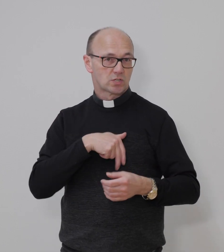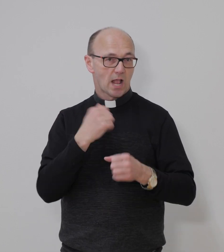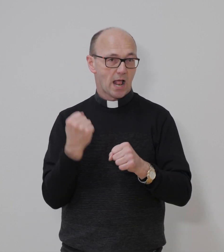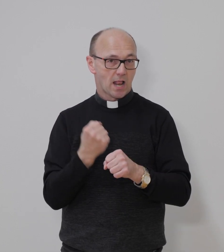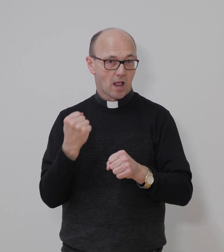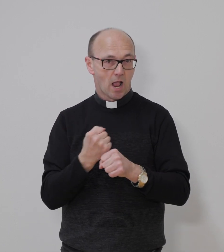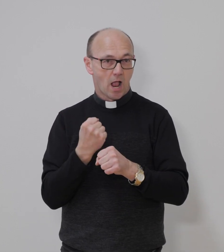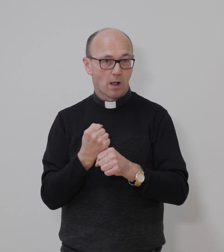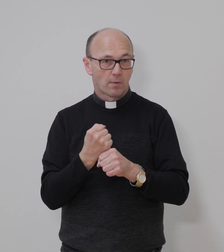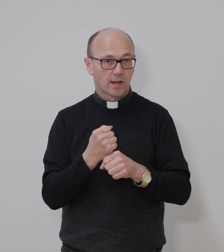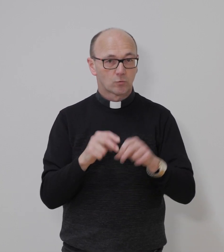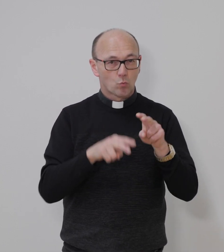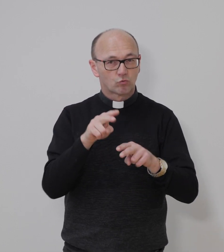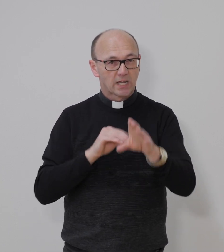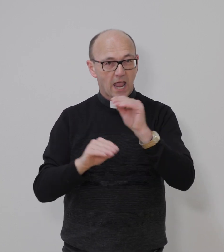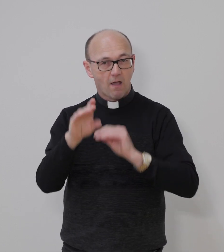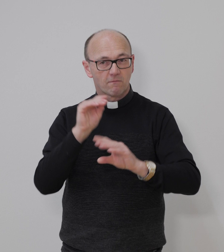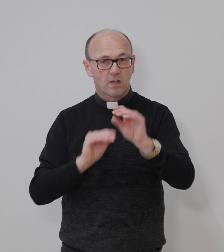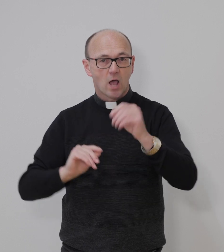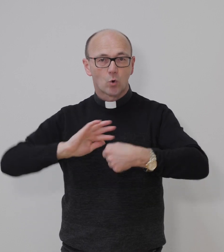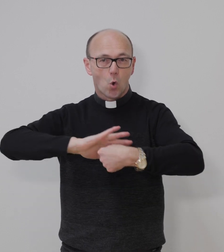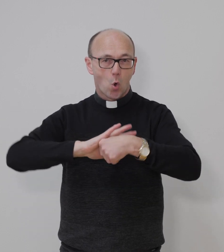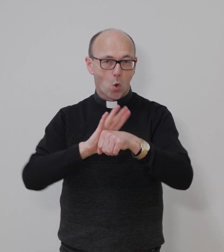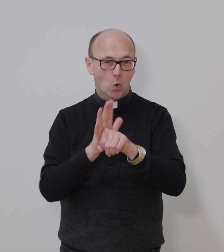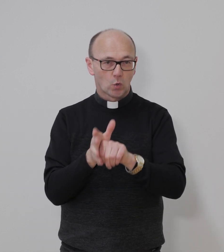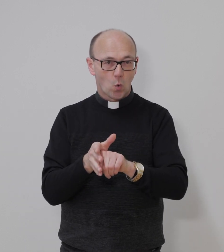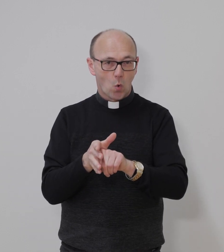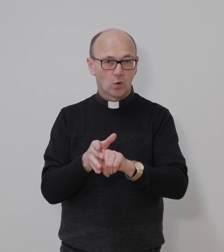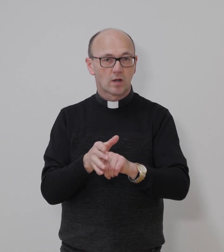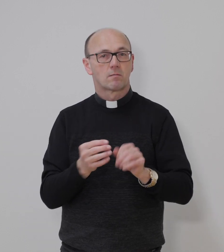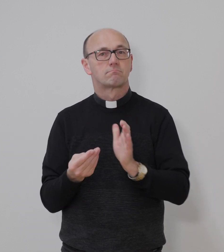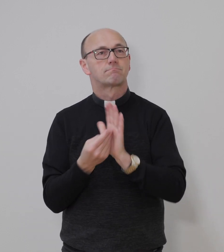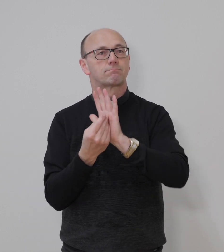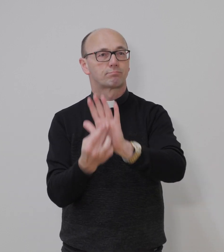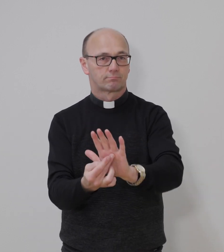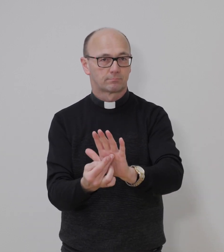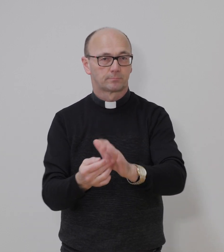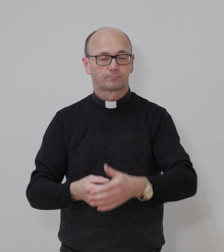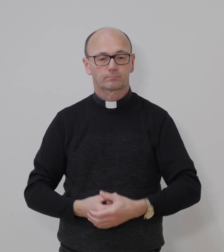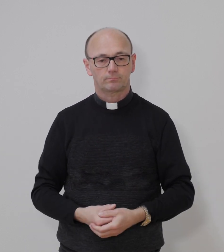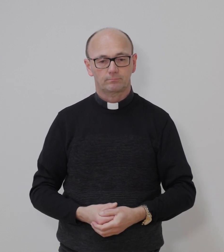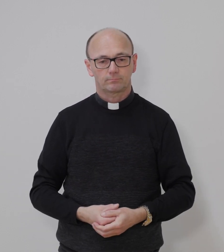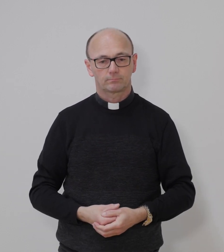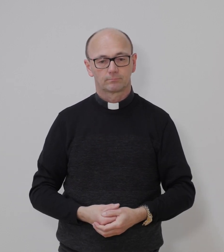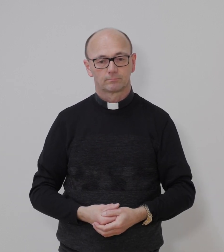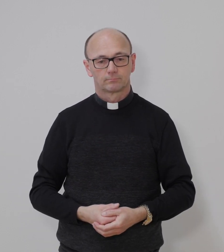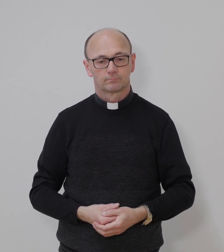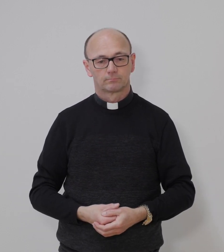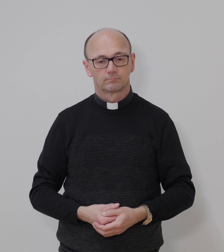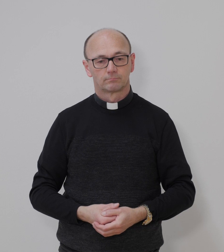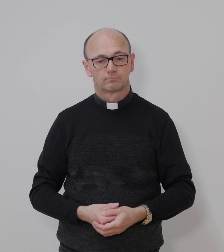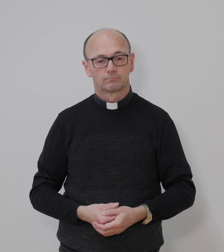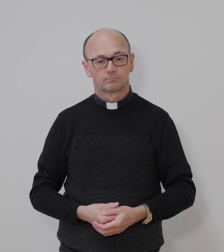dem Eindruck der Corona-Pandemie stehen ihre Erfahrungen und Berichte stellvertretend für viele